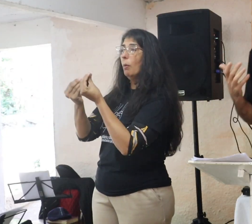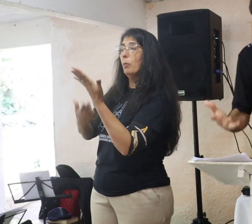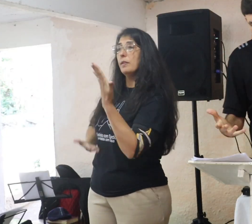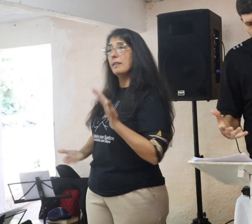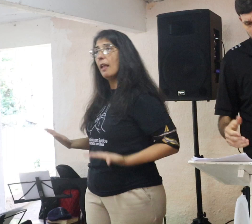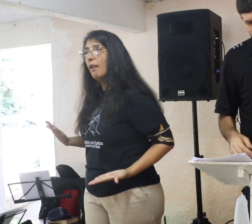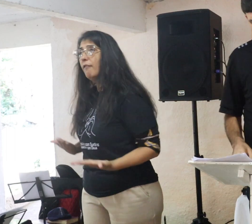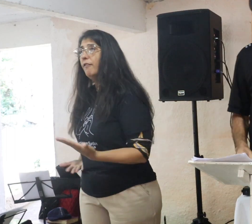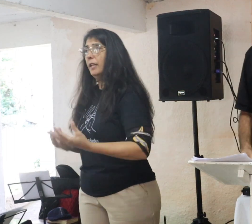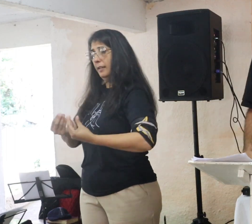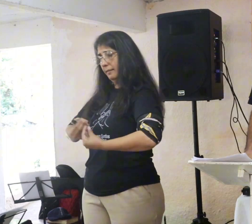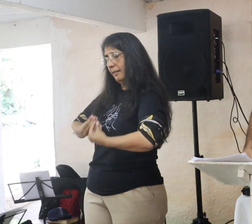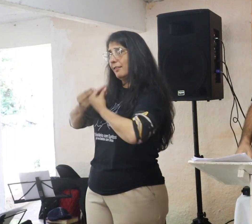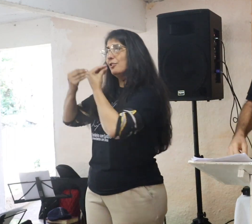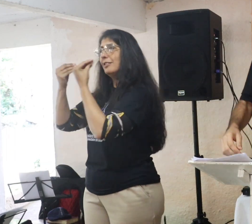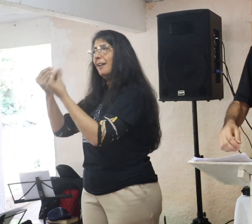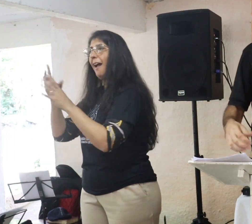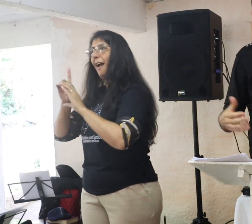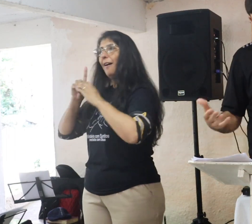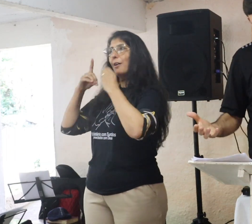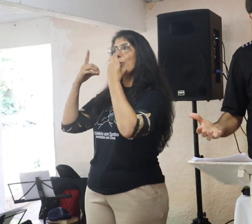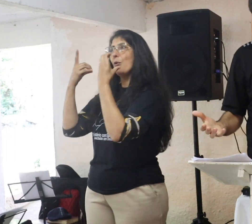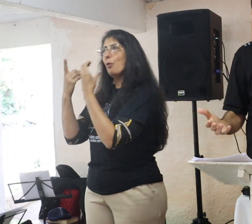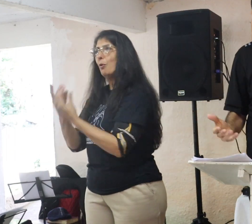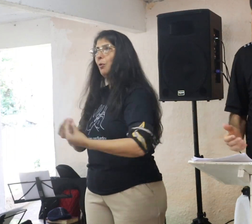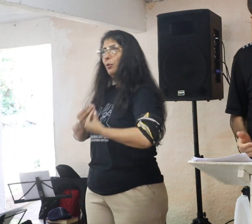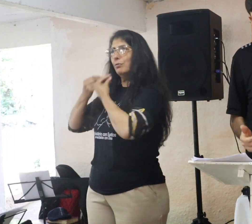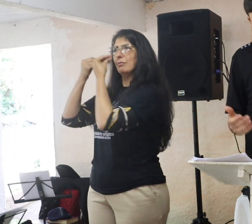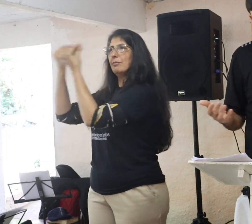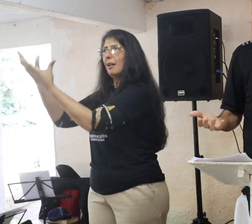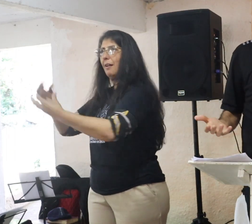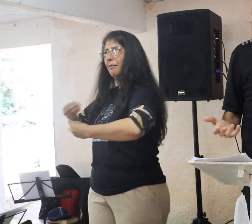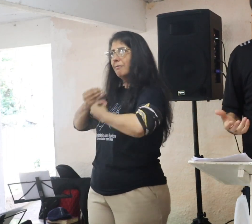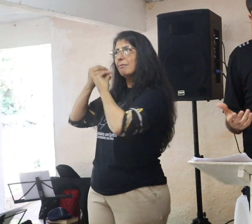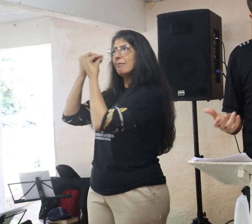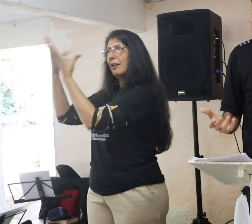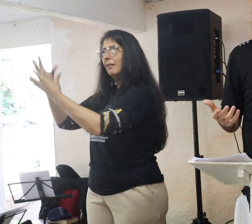de culto. Por que, apóstolo Paulo?